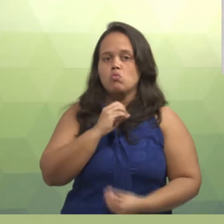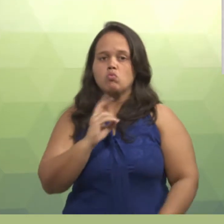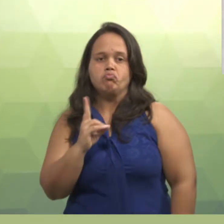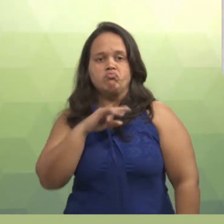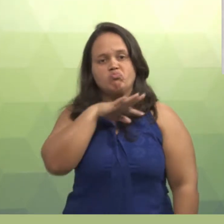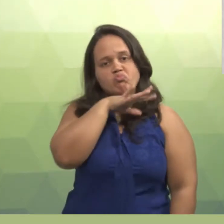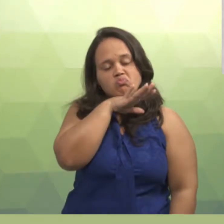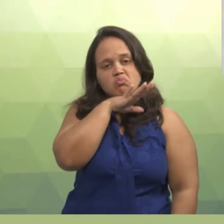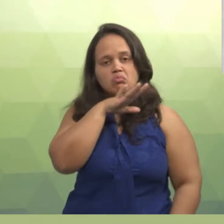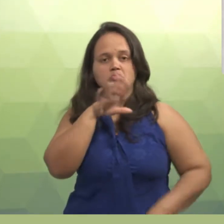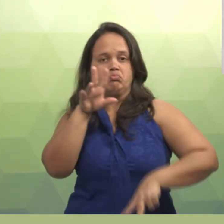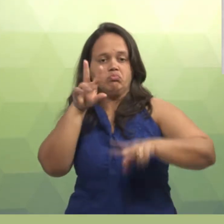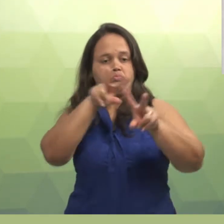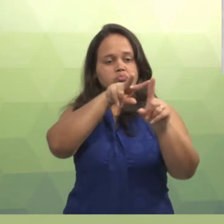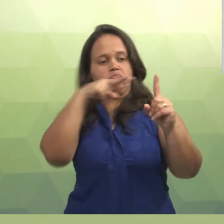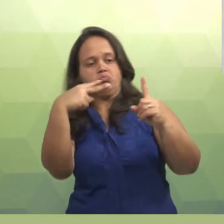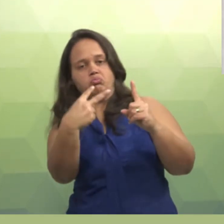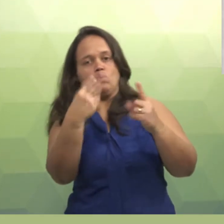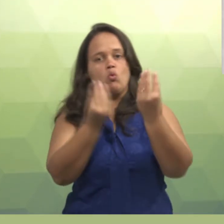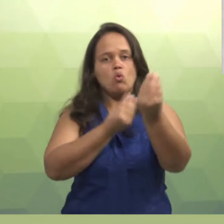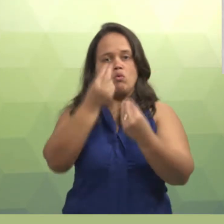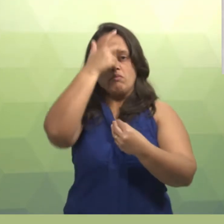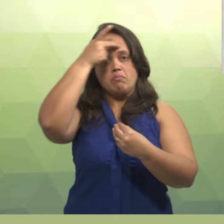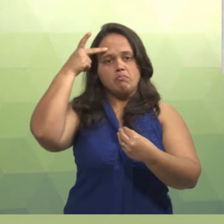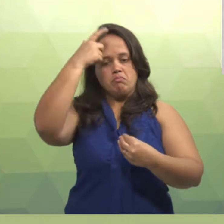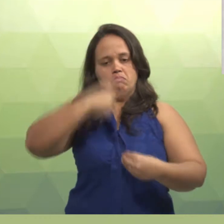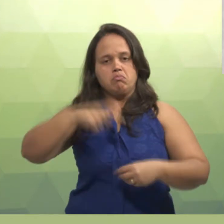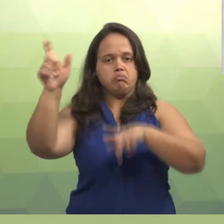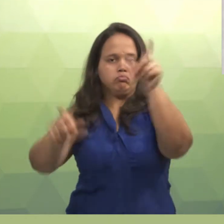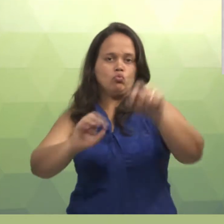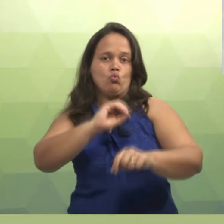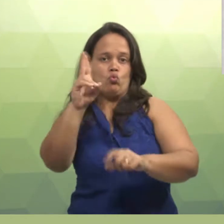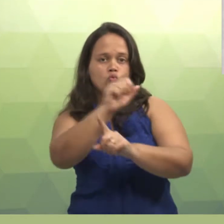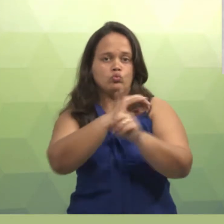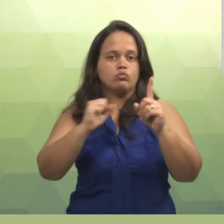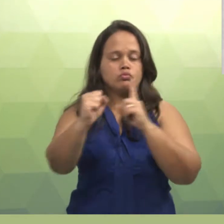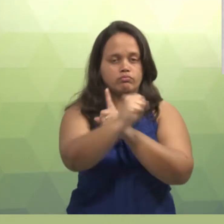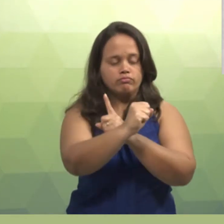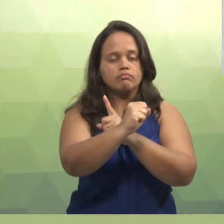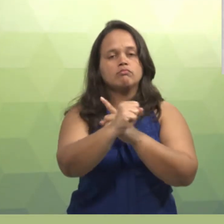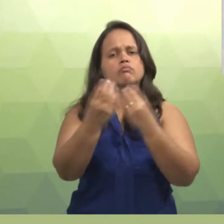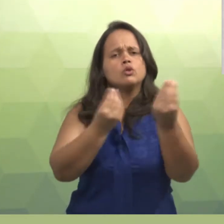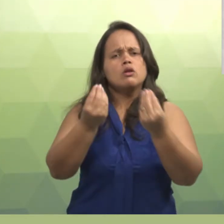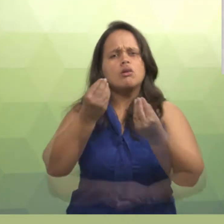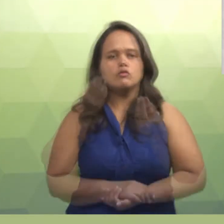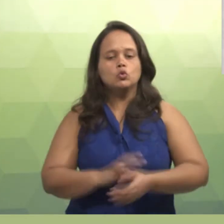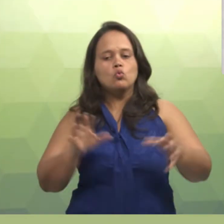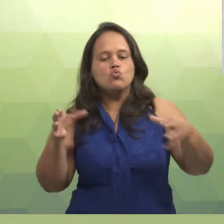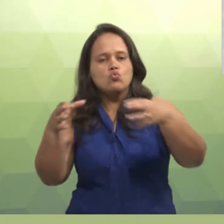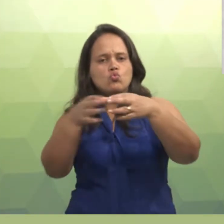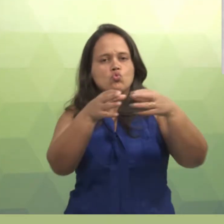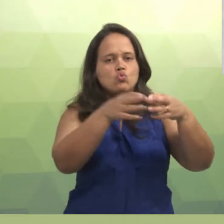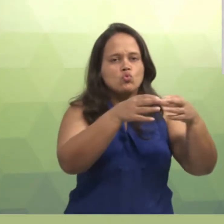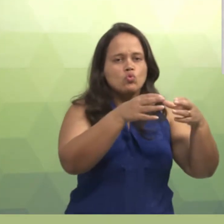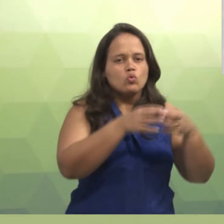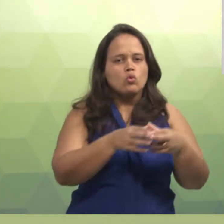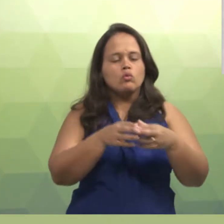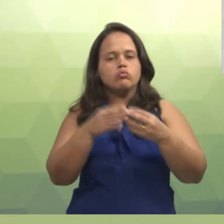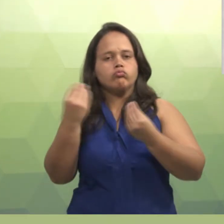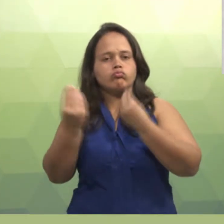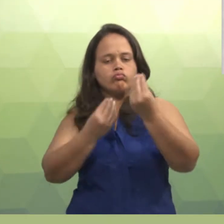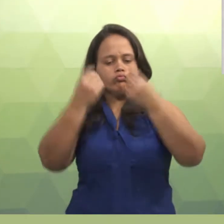de uma pessoa ou sociedade. É um conjunto de princípios e valores que guiam e orientam as relações